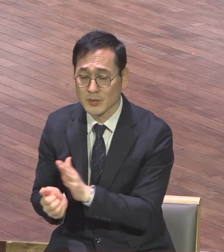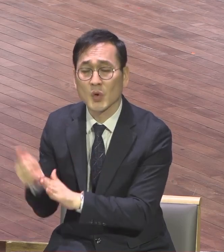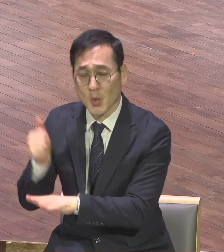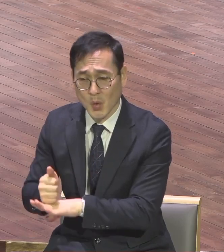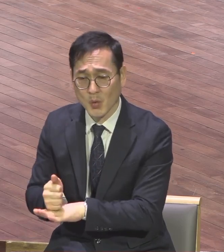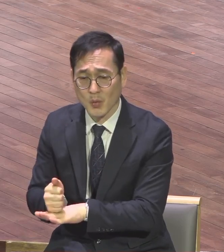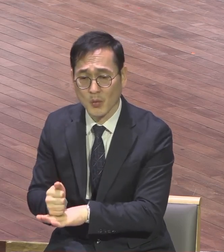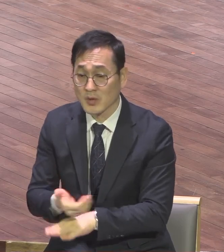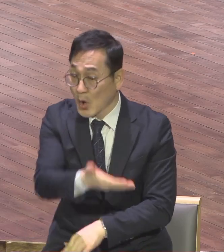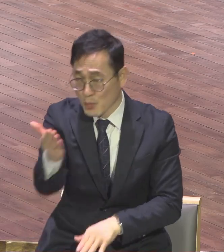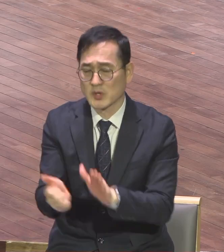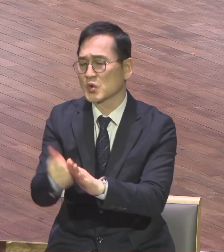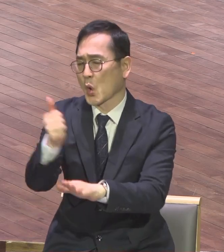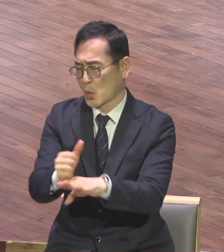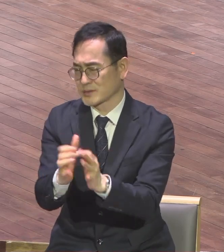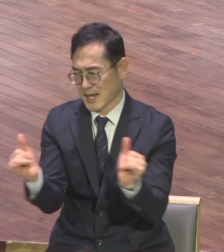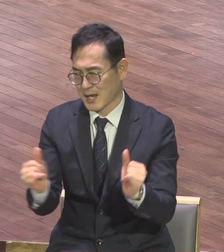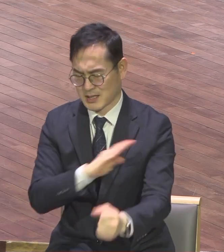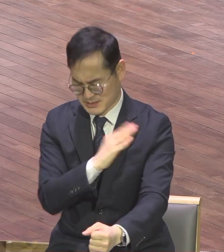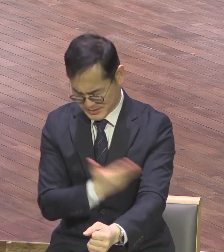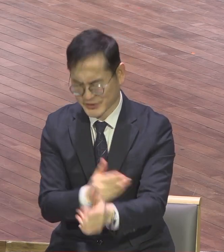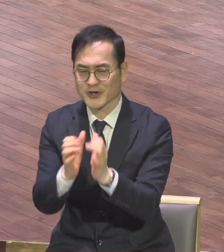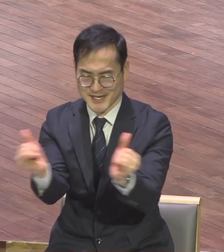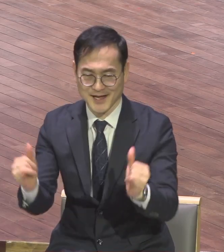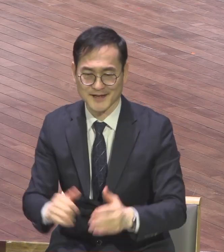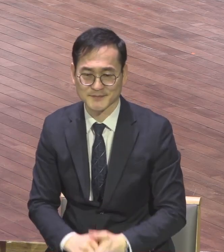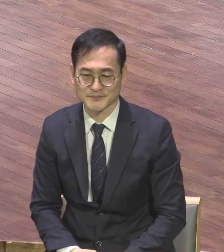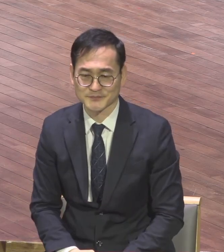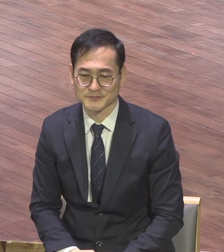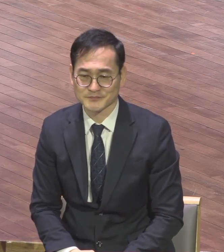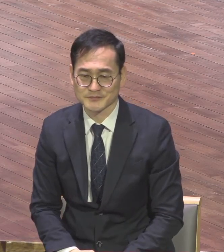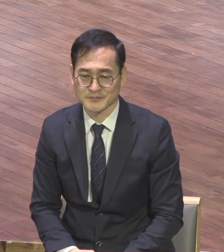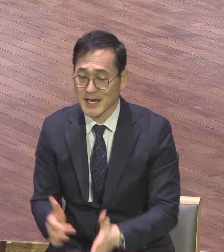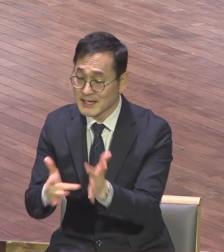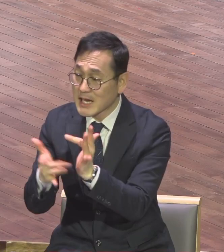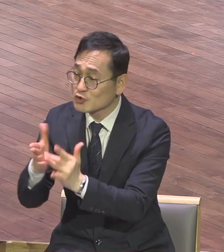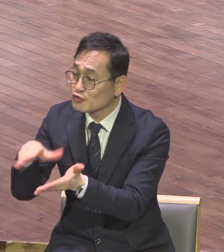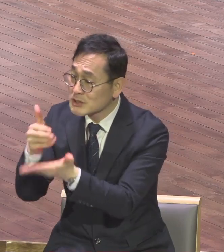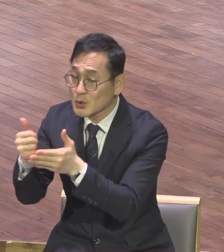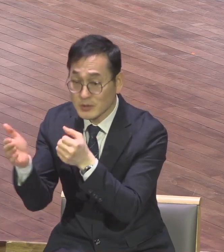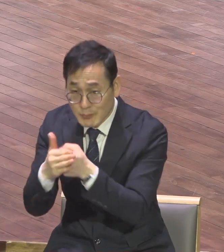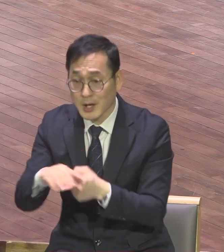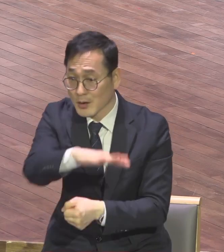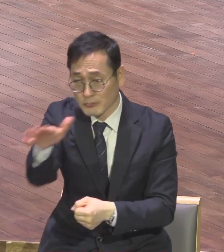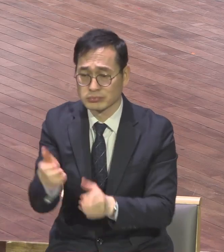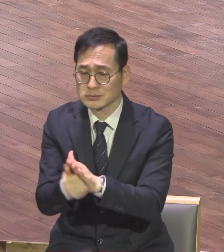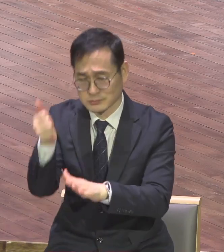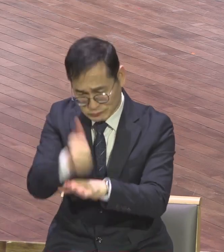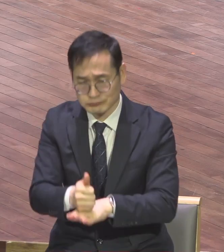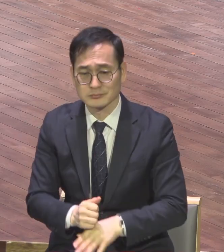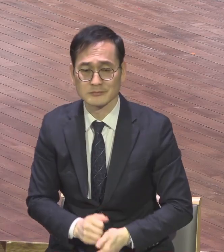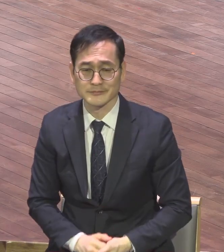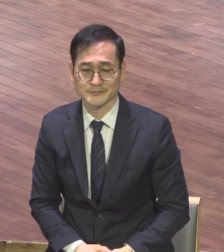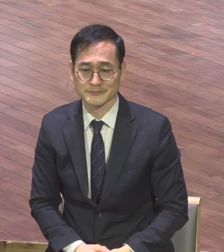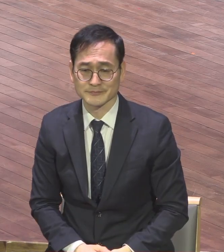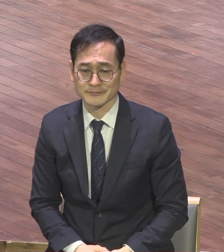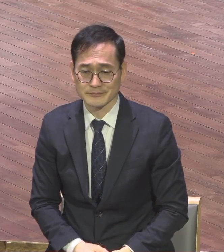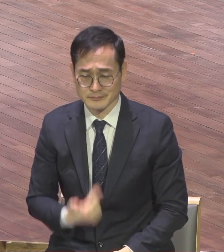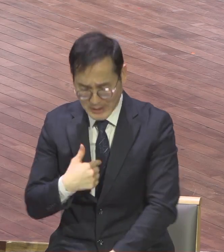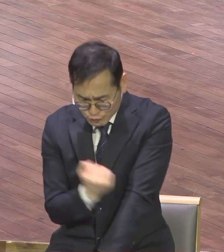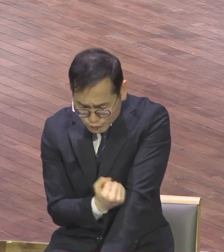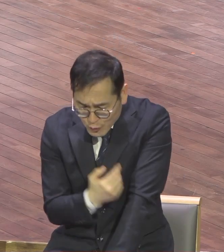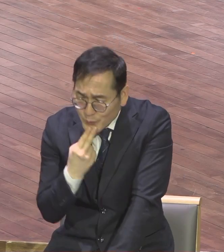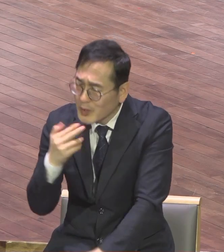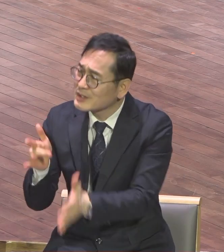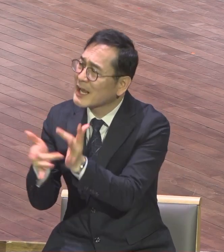바랍니다. 이미 능력자처럼 사시기 바랍니다. 누구 때문에요? 예수 그리스도 때문에. 우리가 한 것은 아무것도 없어요. 그래서